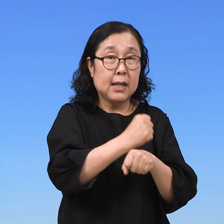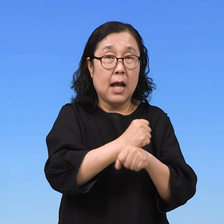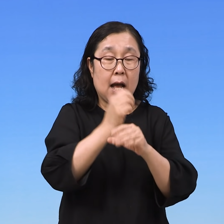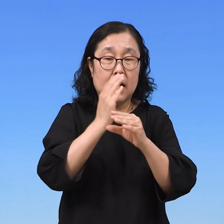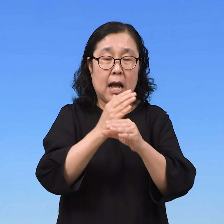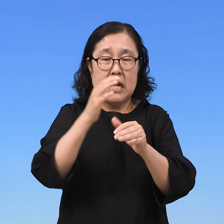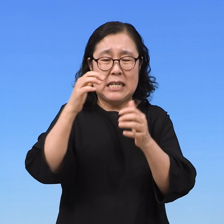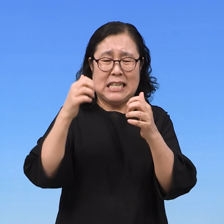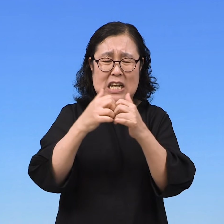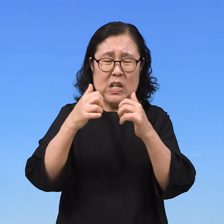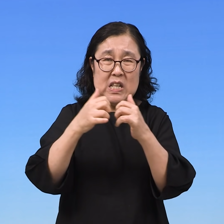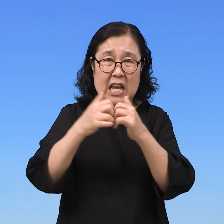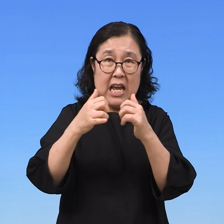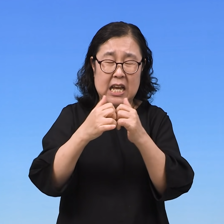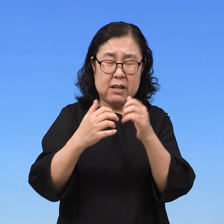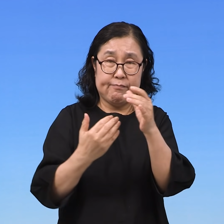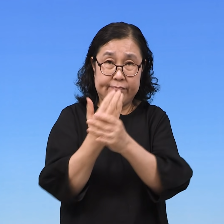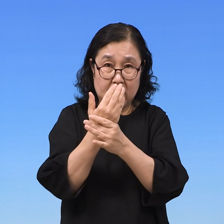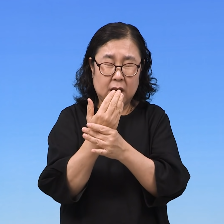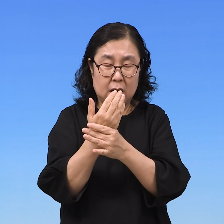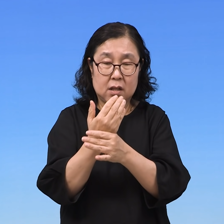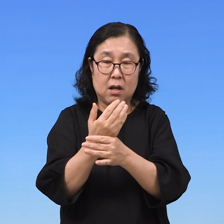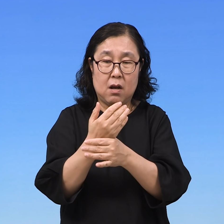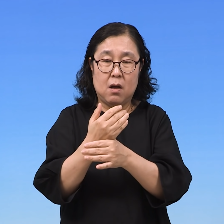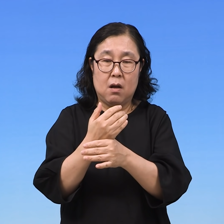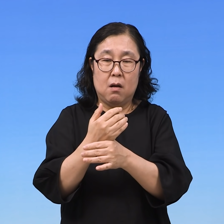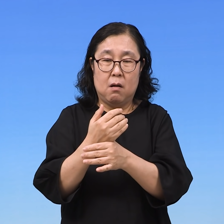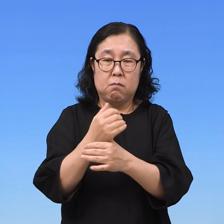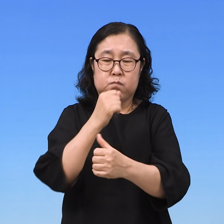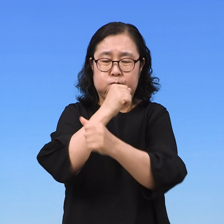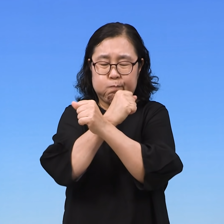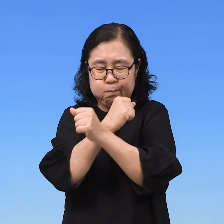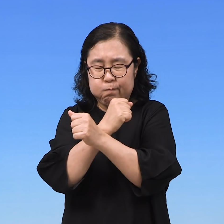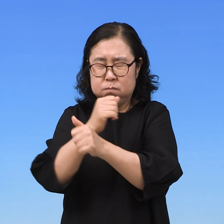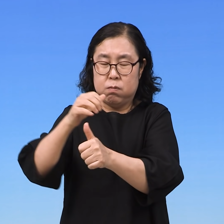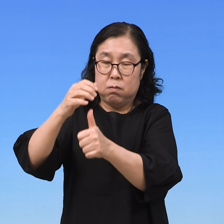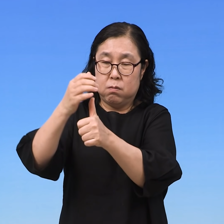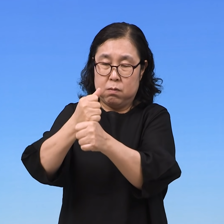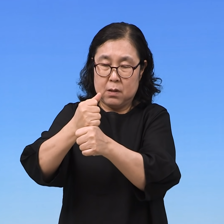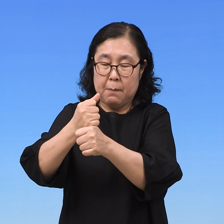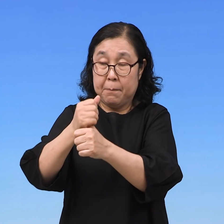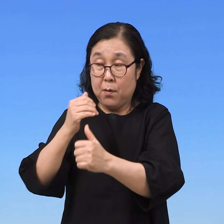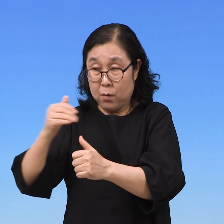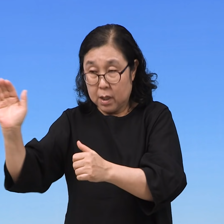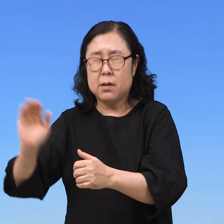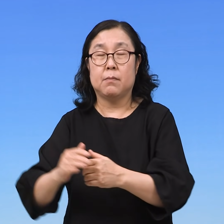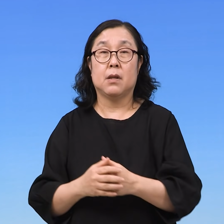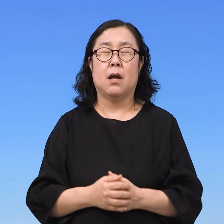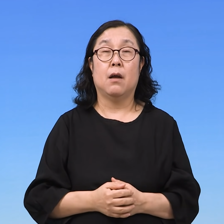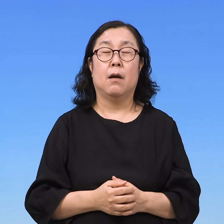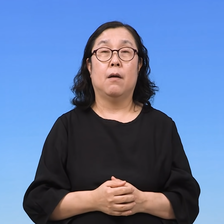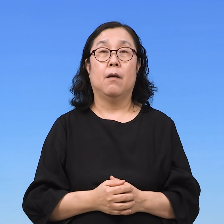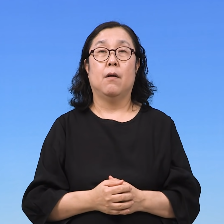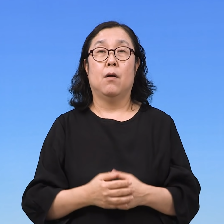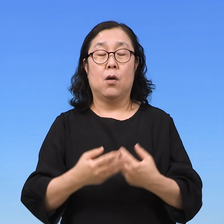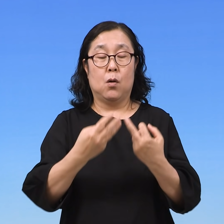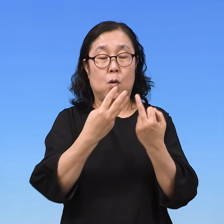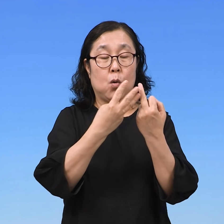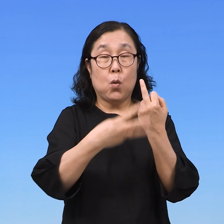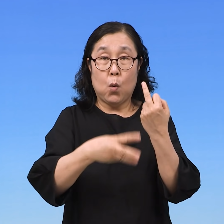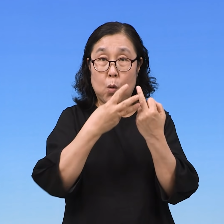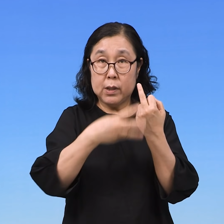선택했다가 그만 전쟁에 휘말려 포로로 끌려가는 비극을 경험한 사람이 롯 아닙니까? 제가 지난주